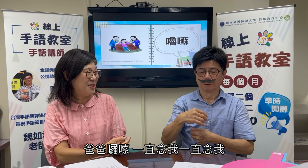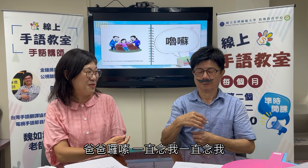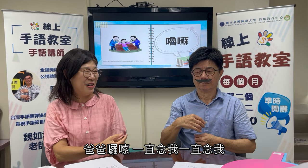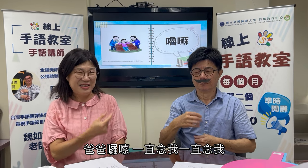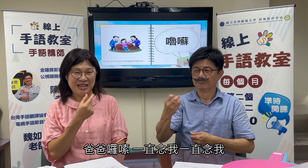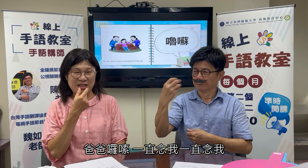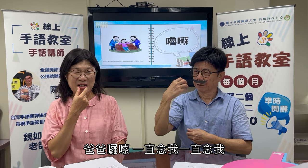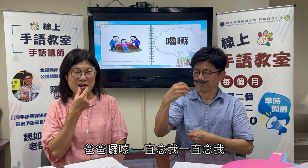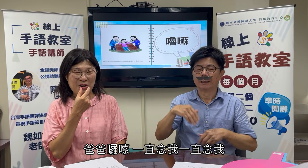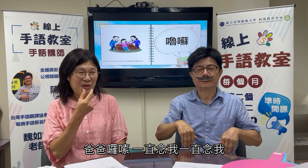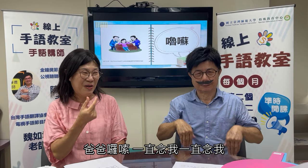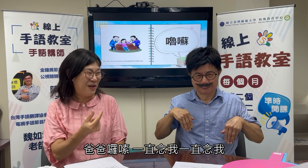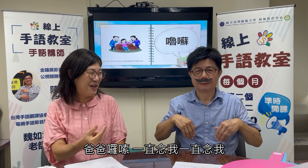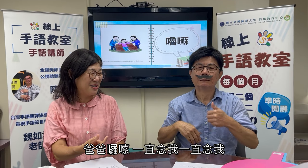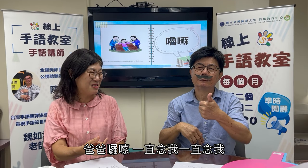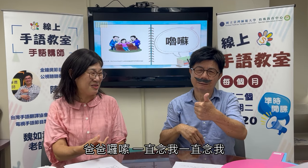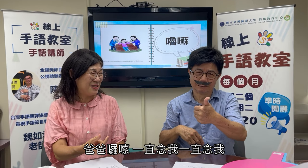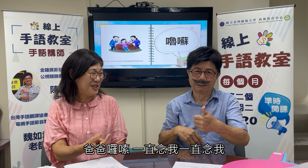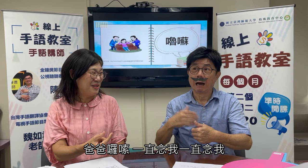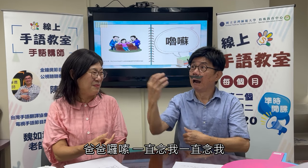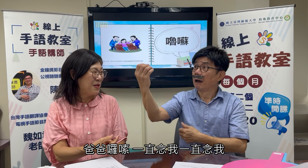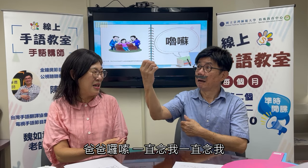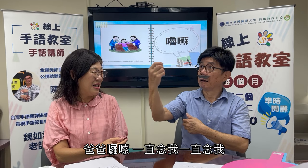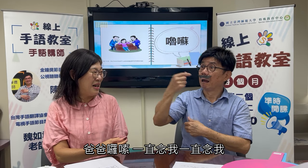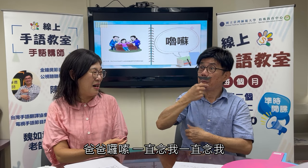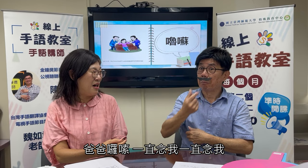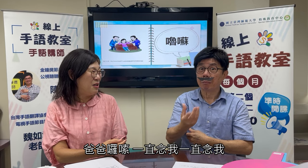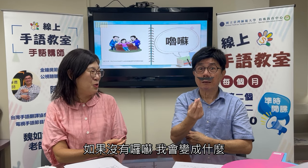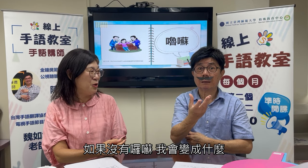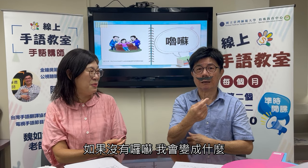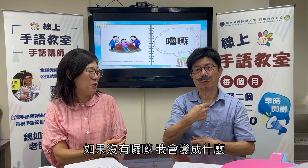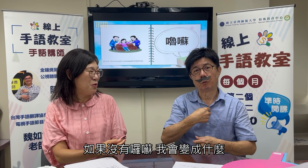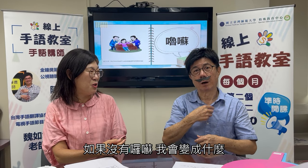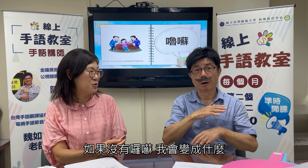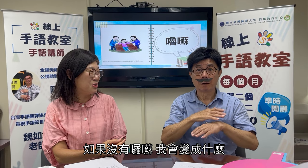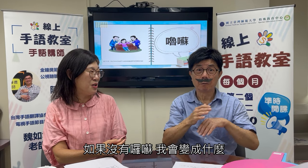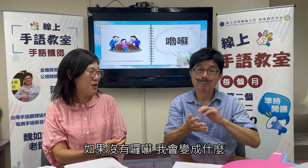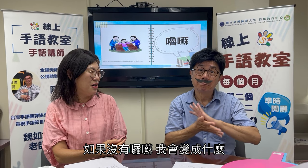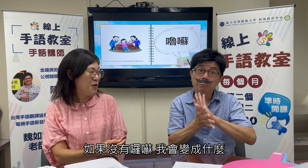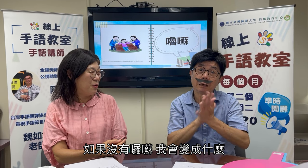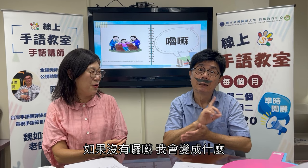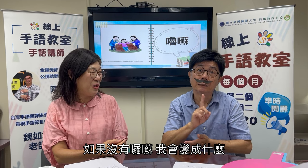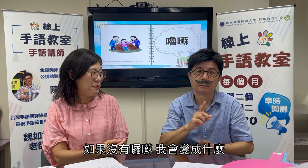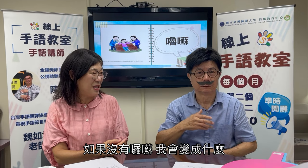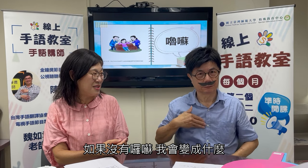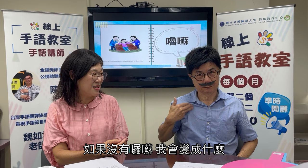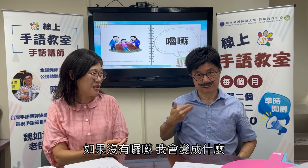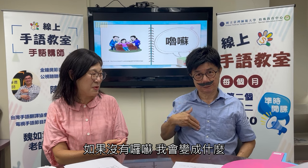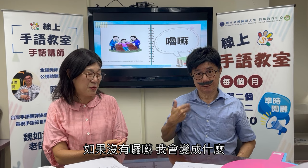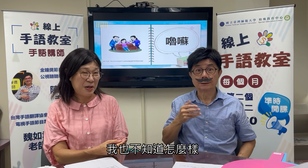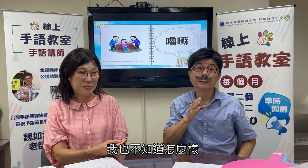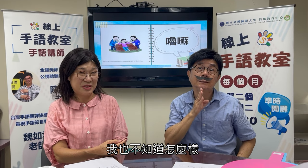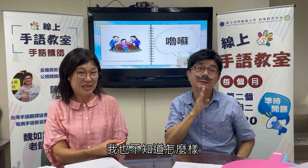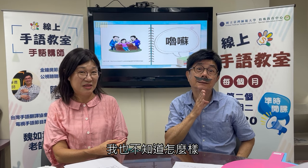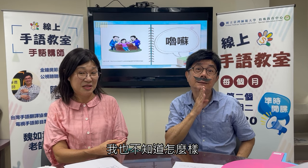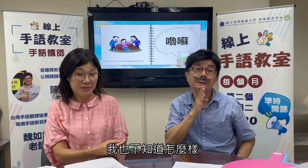我，啰嗦。如果没有啰嗦，我会变成什么？我也不知道怎么